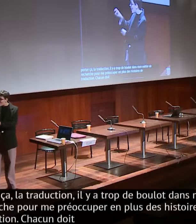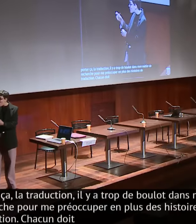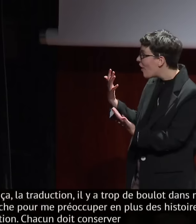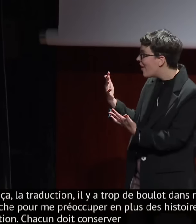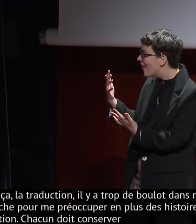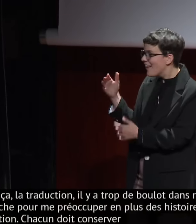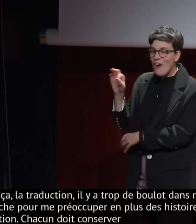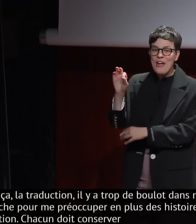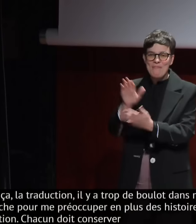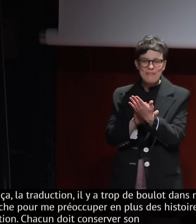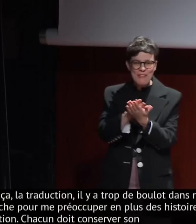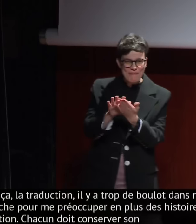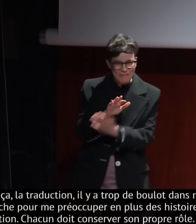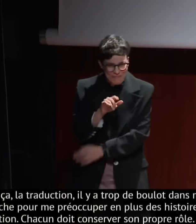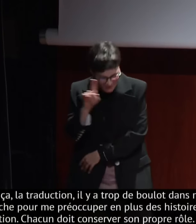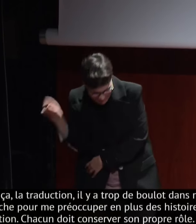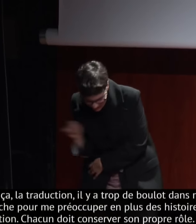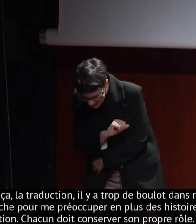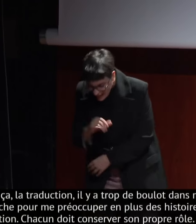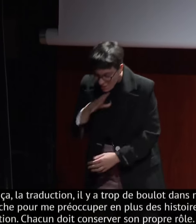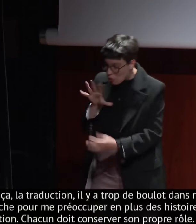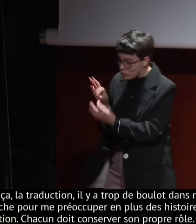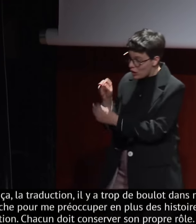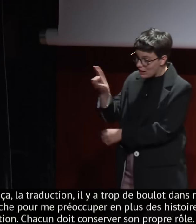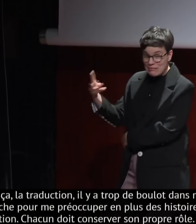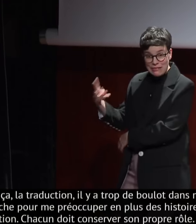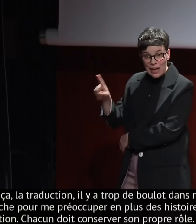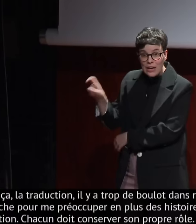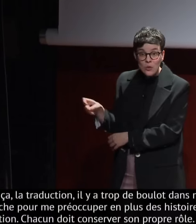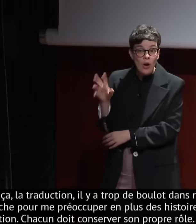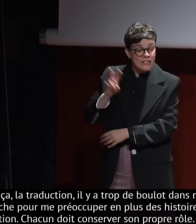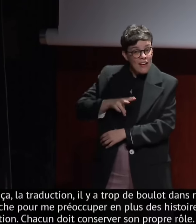Mais oui, c'est. Oui.